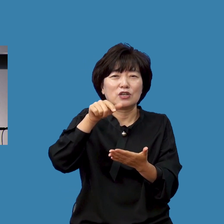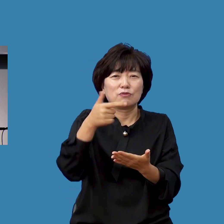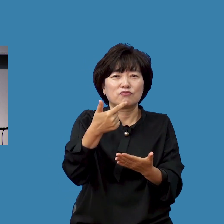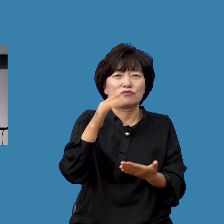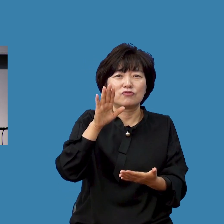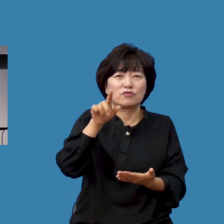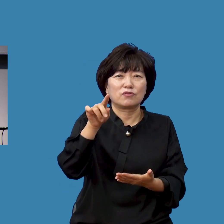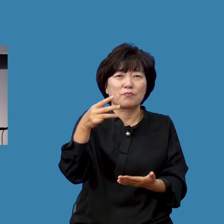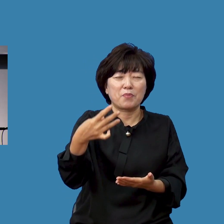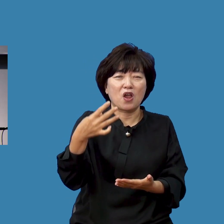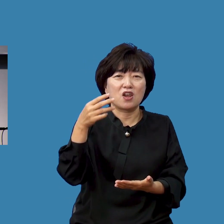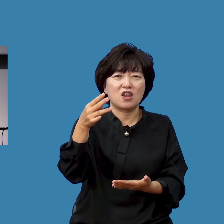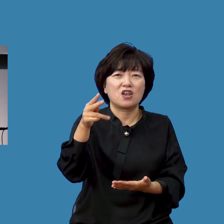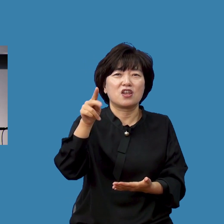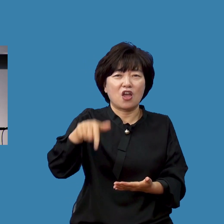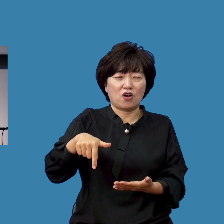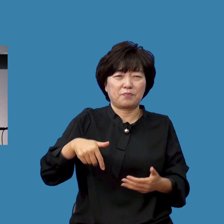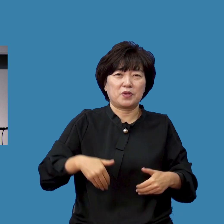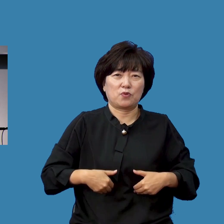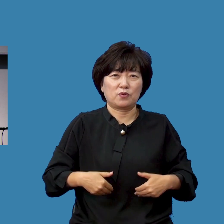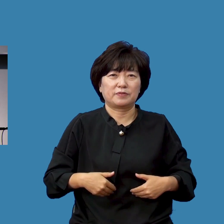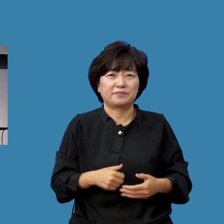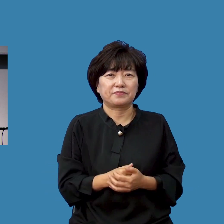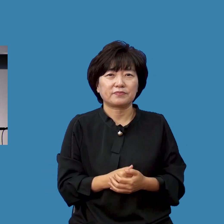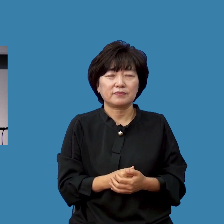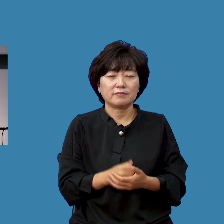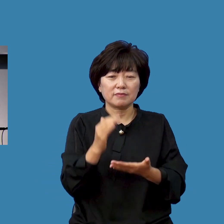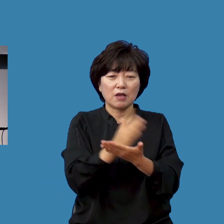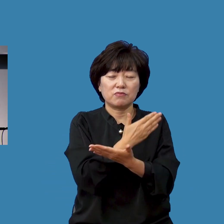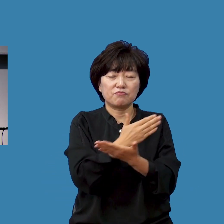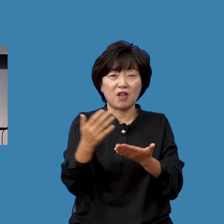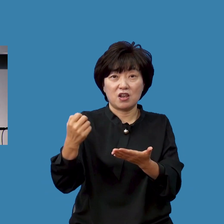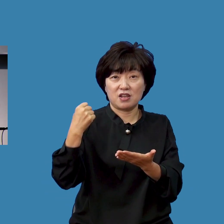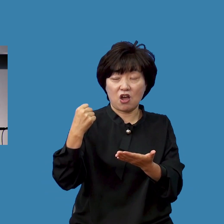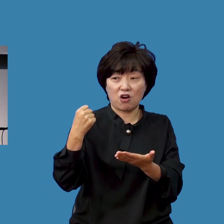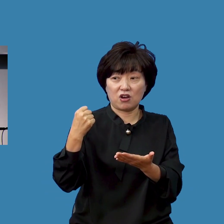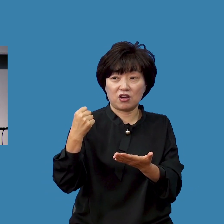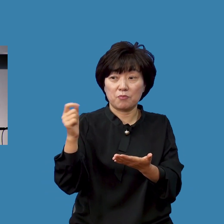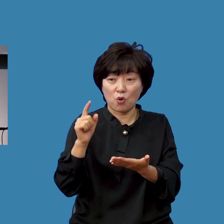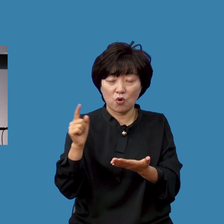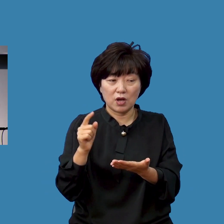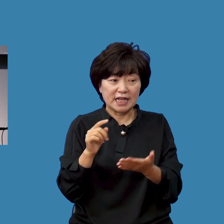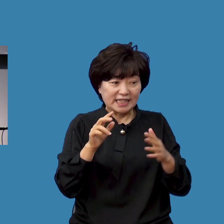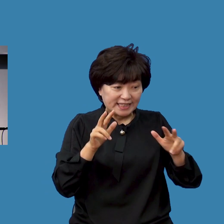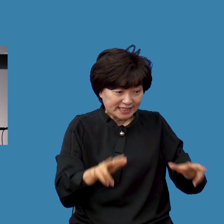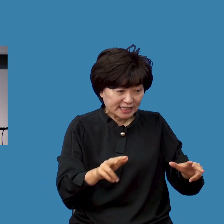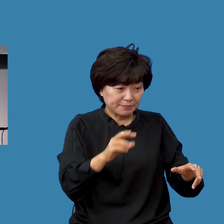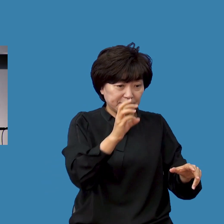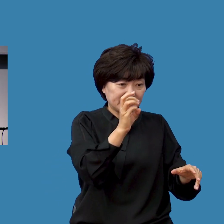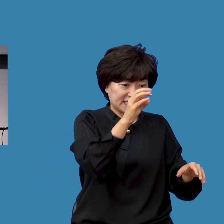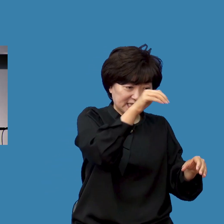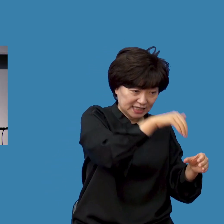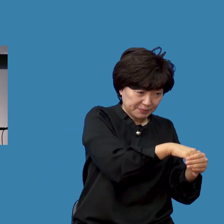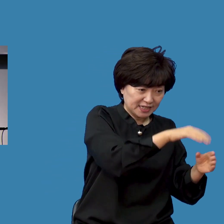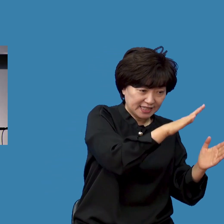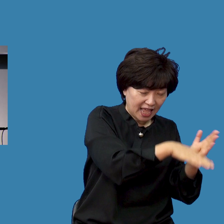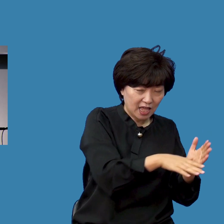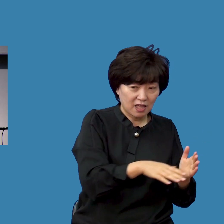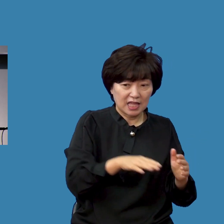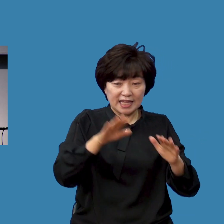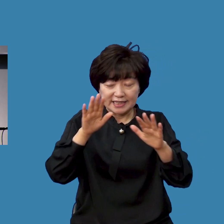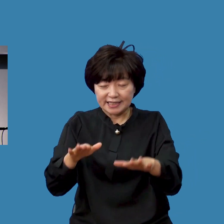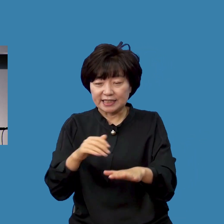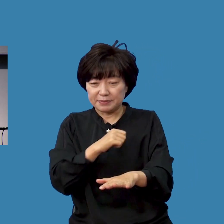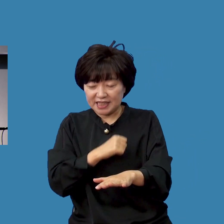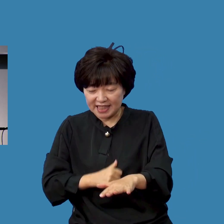아는 분별력이 있어야 됩니다. 분별력이라고 하는 건 뭐냐면 지금이 씨를 심어야 되는 때인지, 아니면 지금이 인내로 기다려야 되는